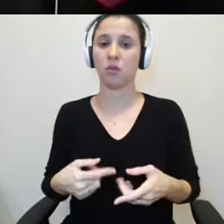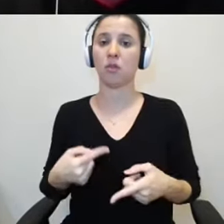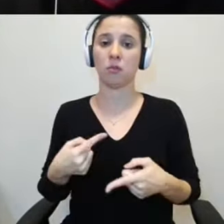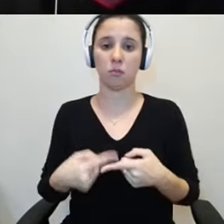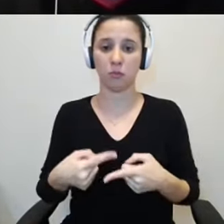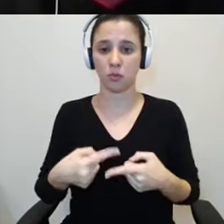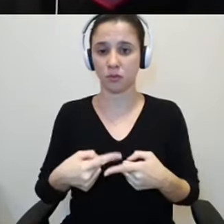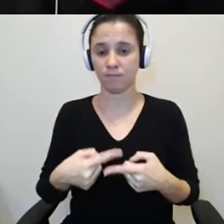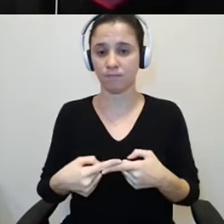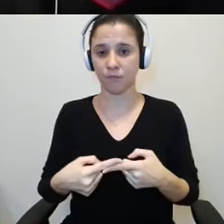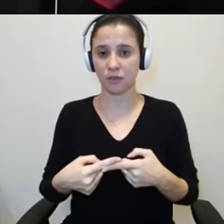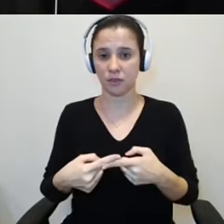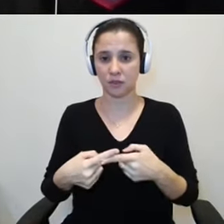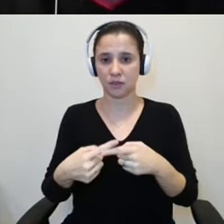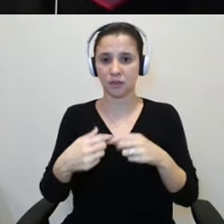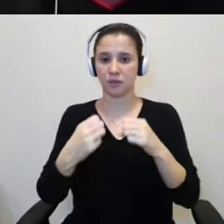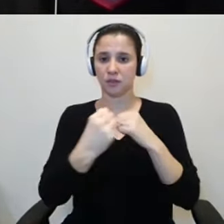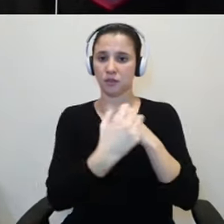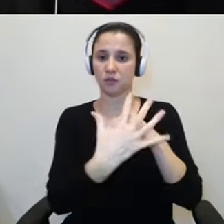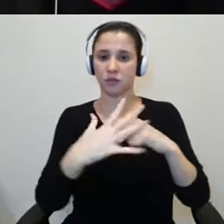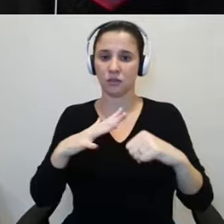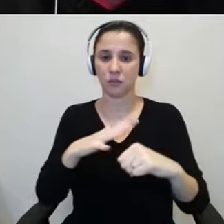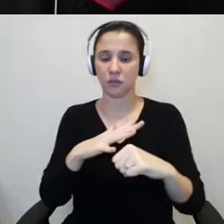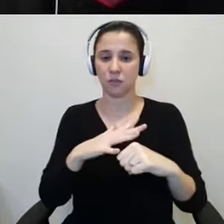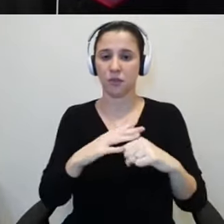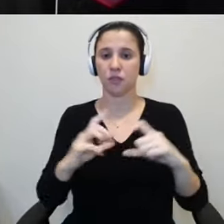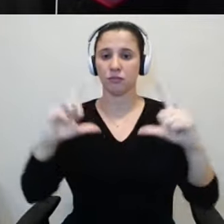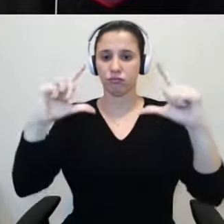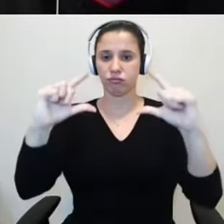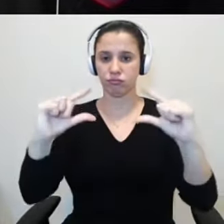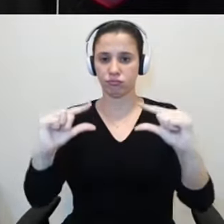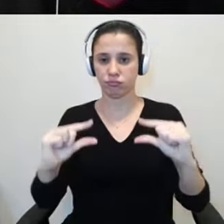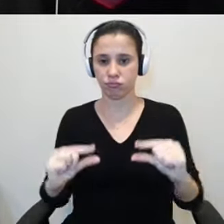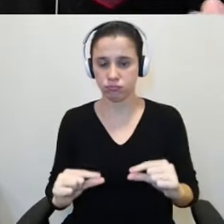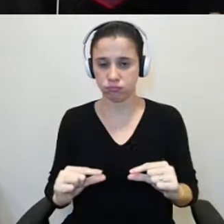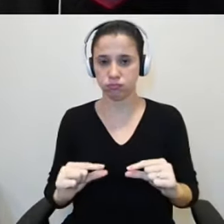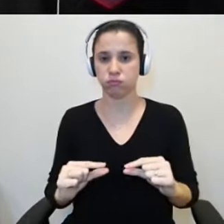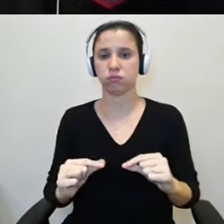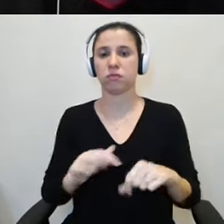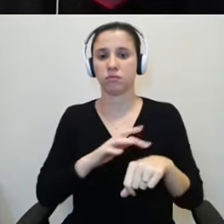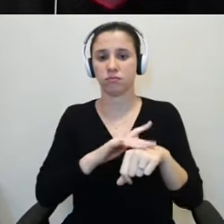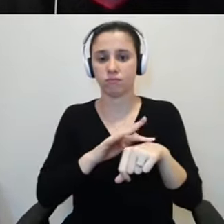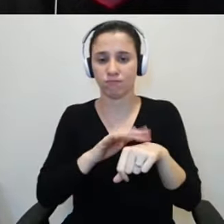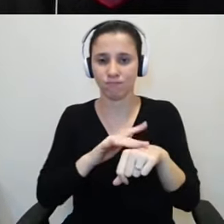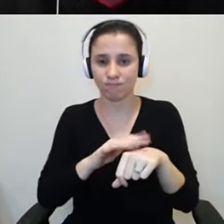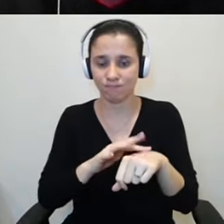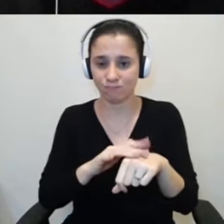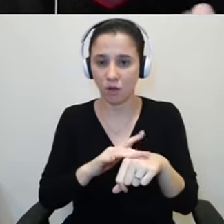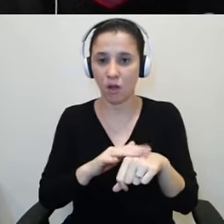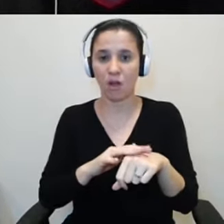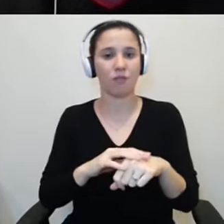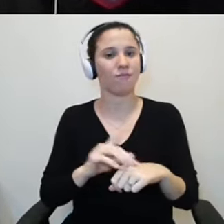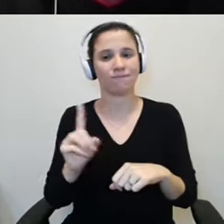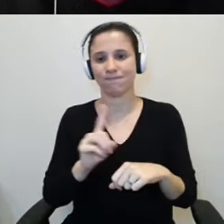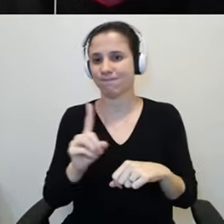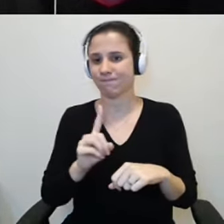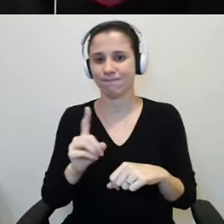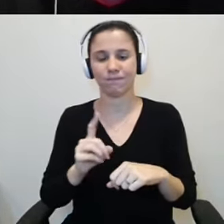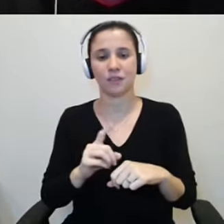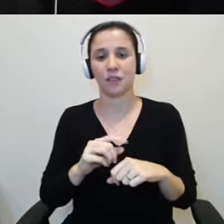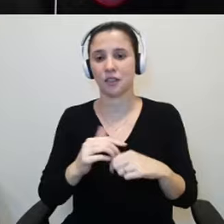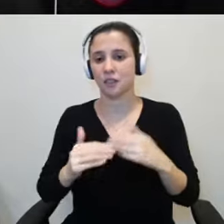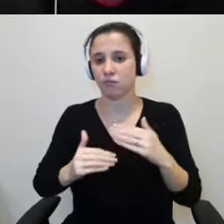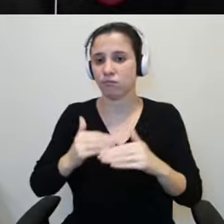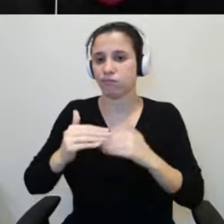melhorando nas questões de sanitárias. Então, a cada dia os casos aumentam, as condições